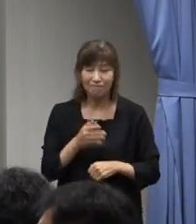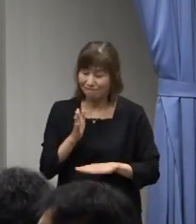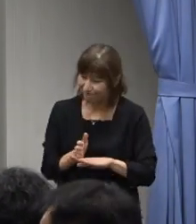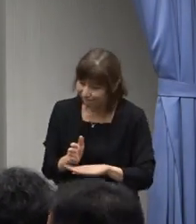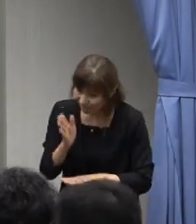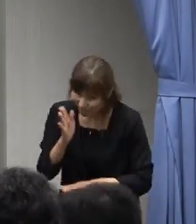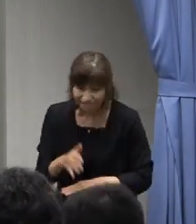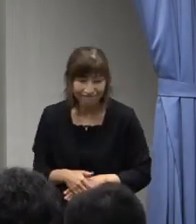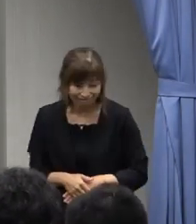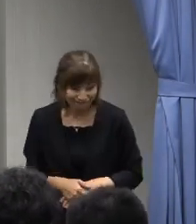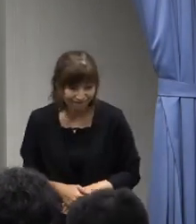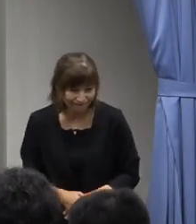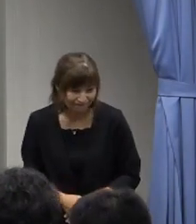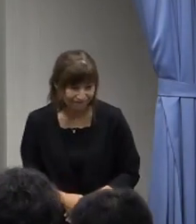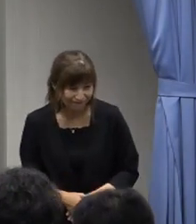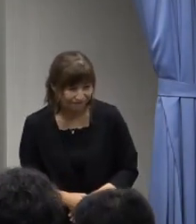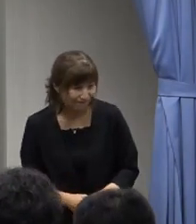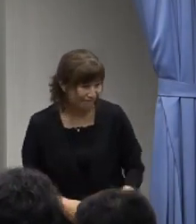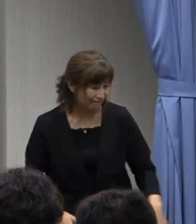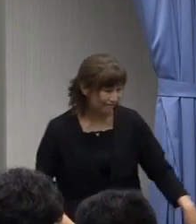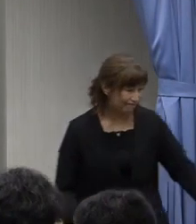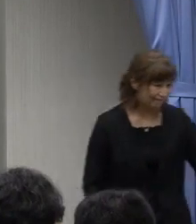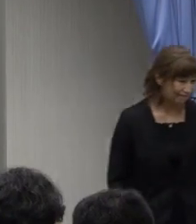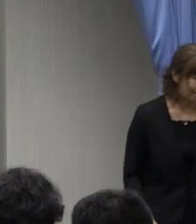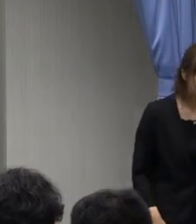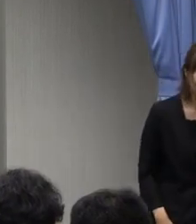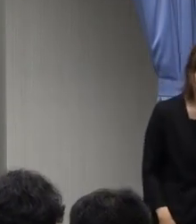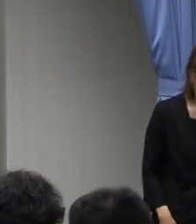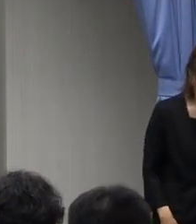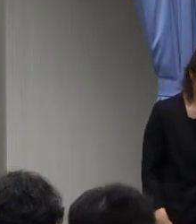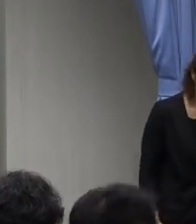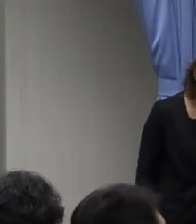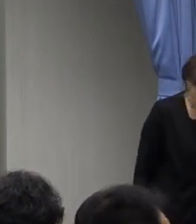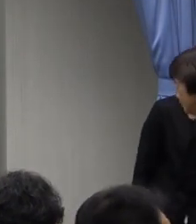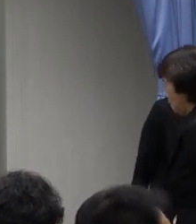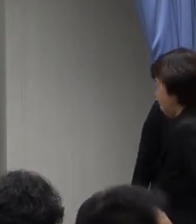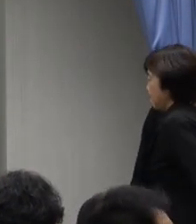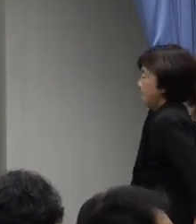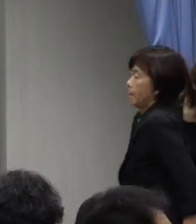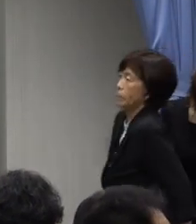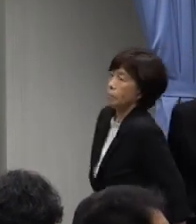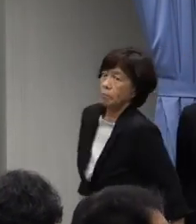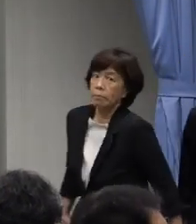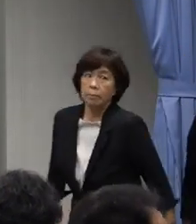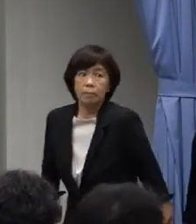。 次のご質問は関西テレビさん。